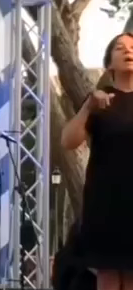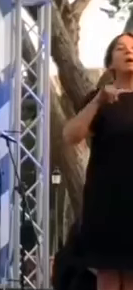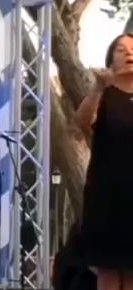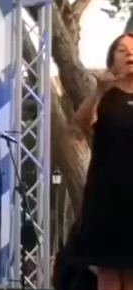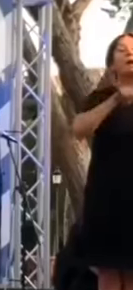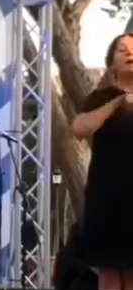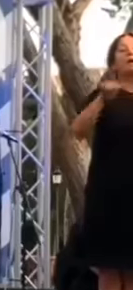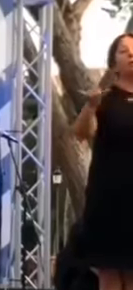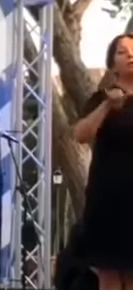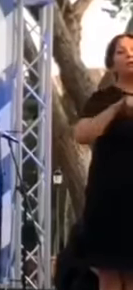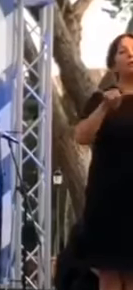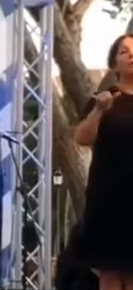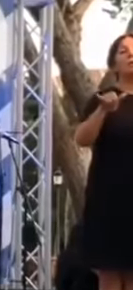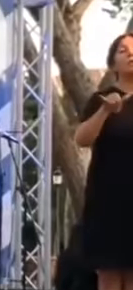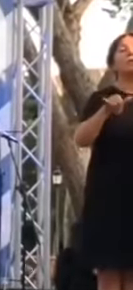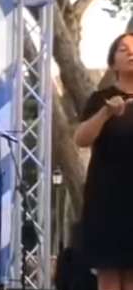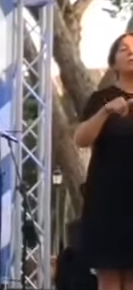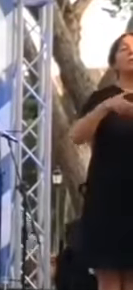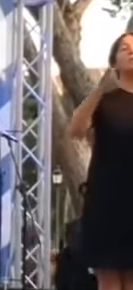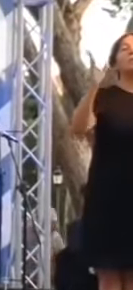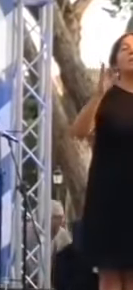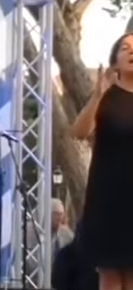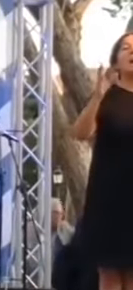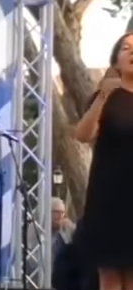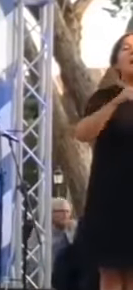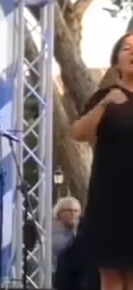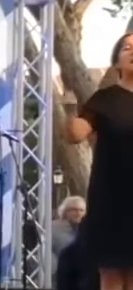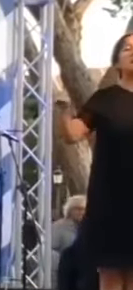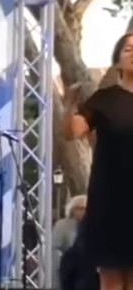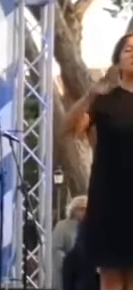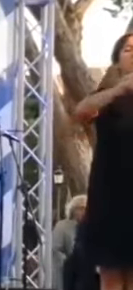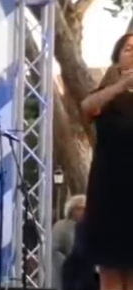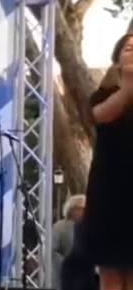class per andare all'Expo di Dubai.